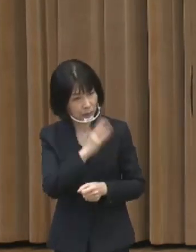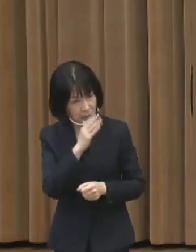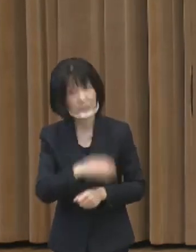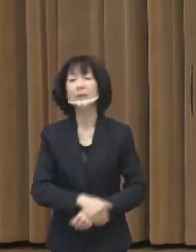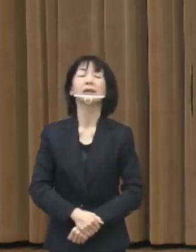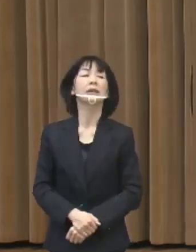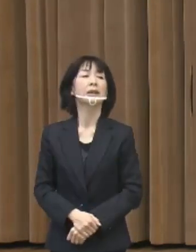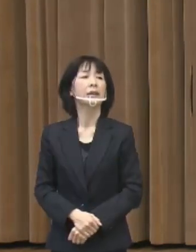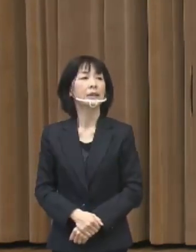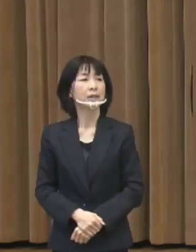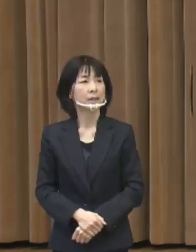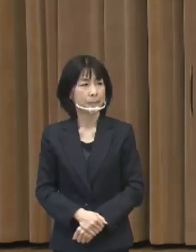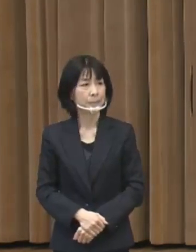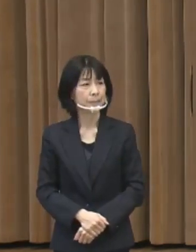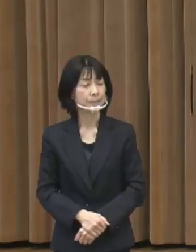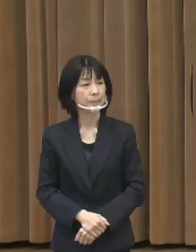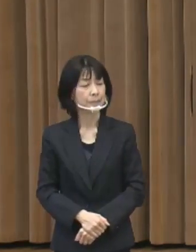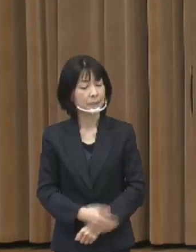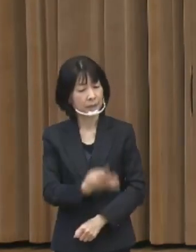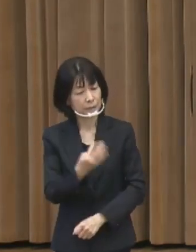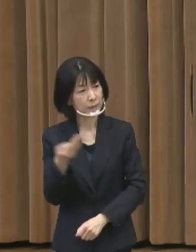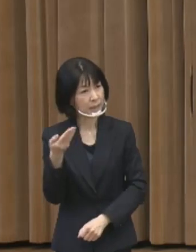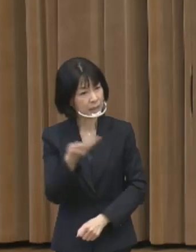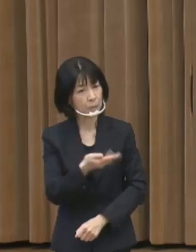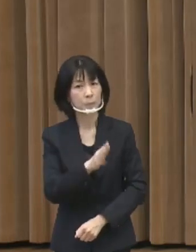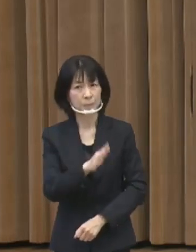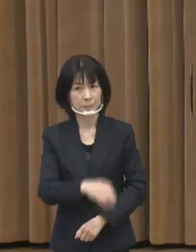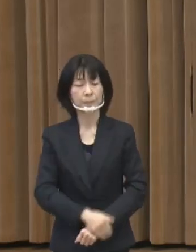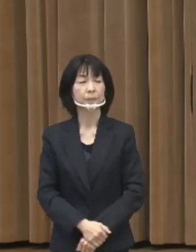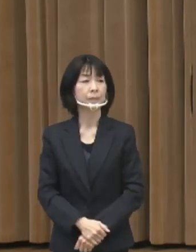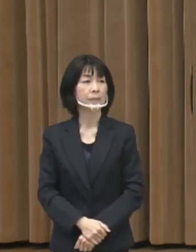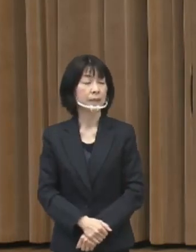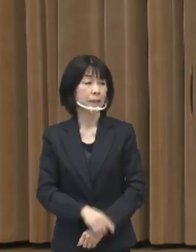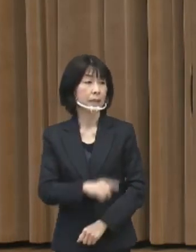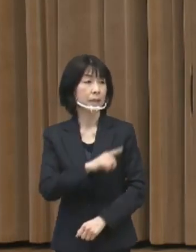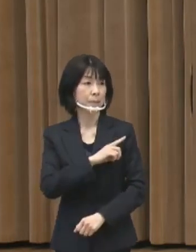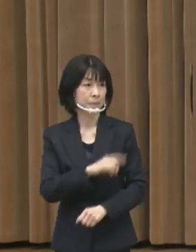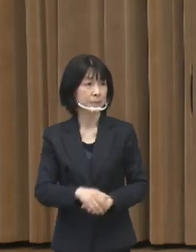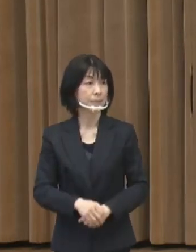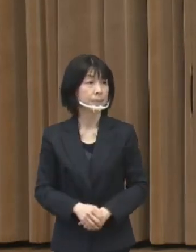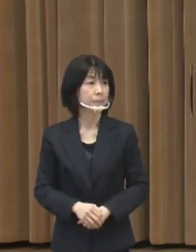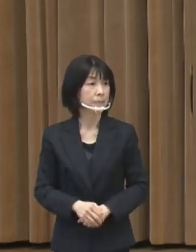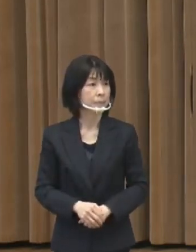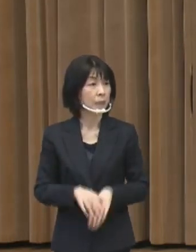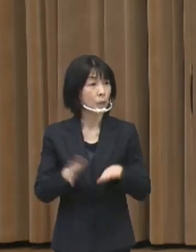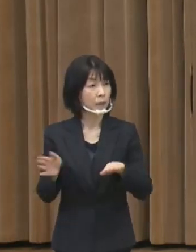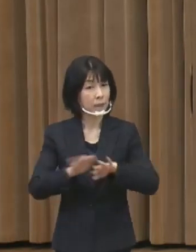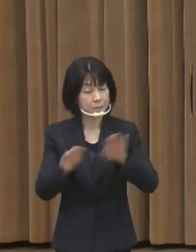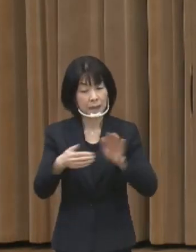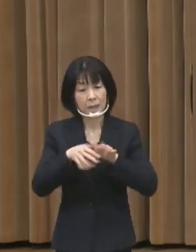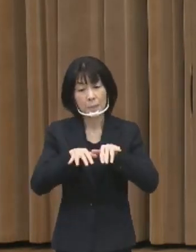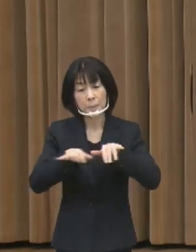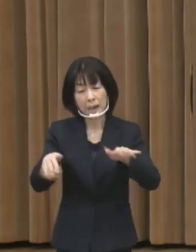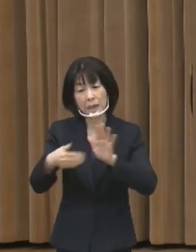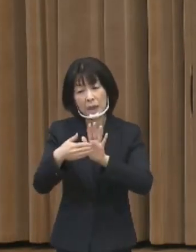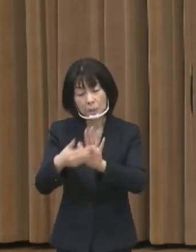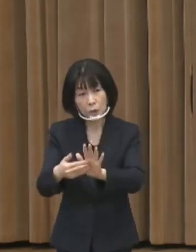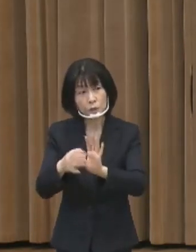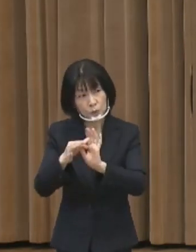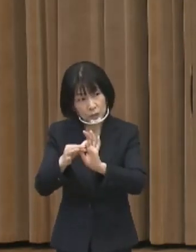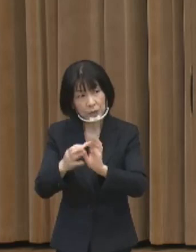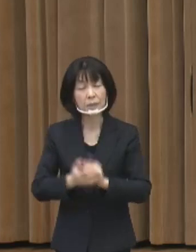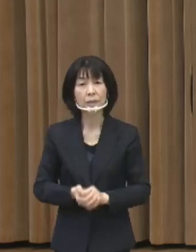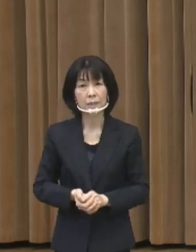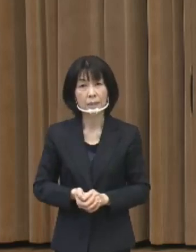では、知事の発表事項についていくつか質問させていただきます。まずですね、 今日から始まったまん延防止措置についてなんですけれ